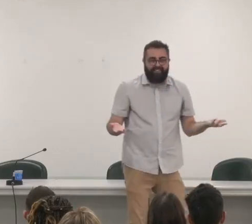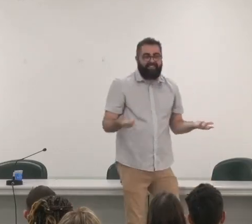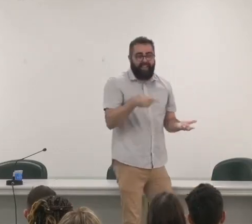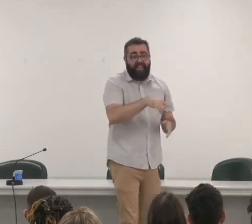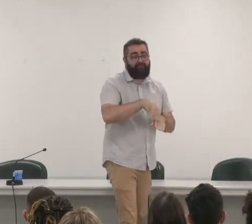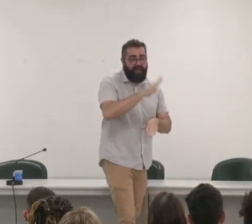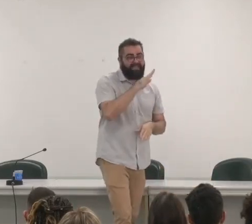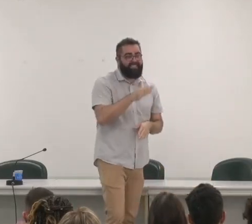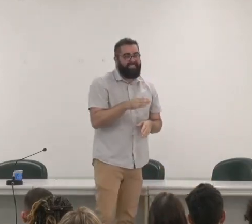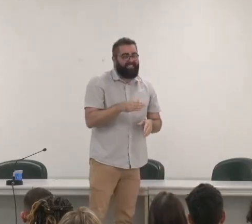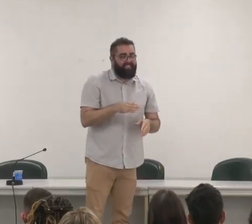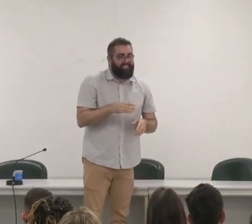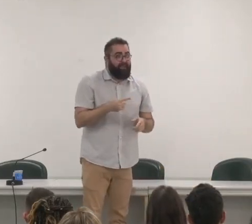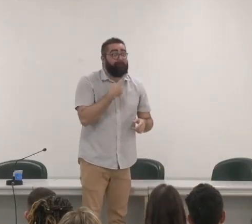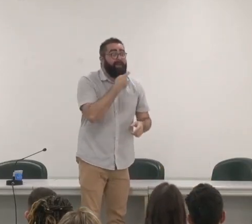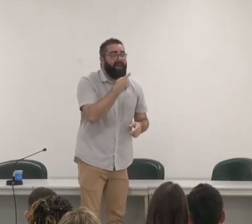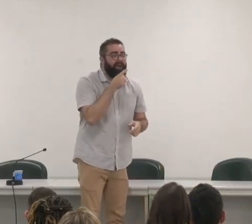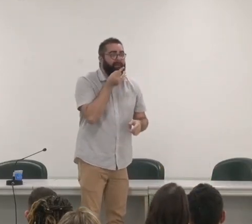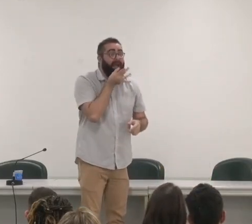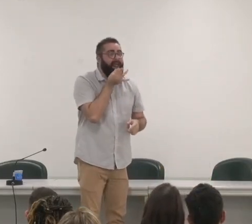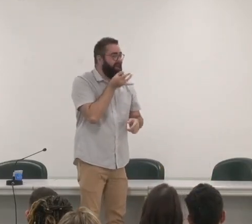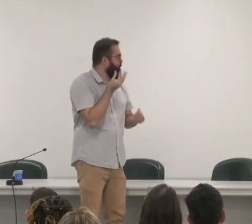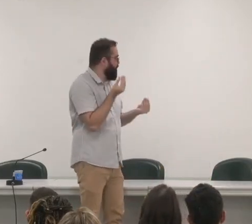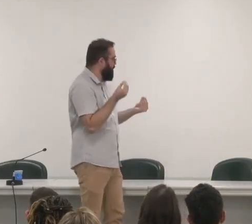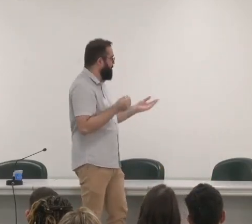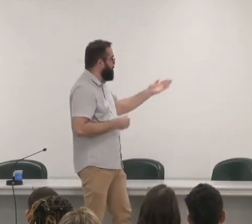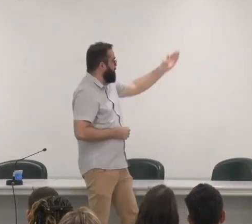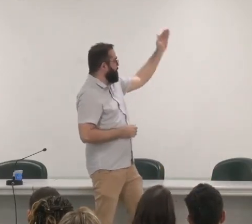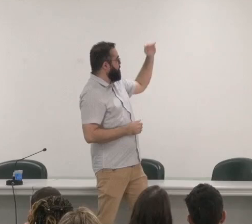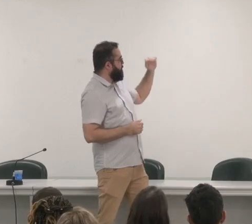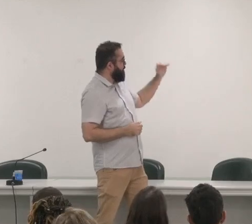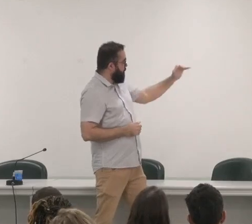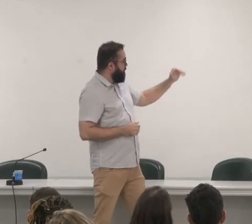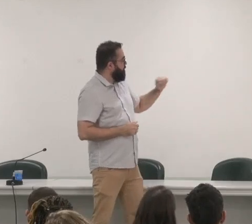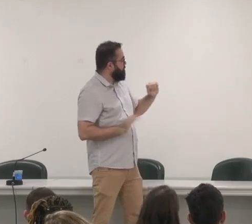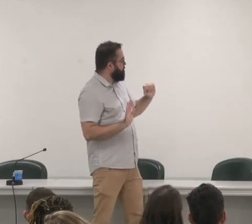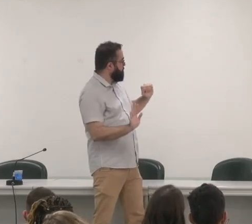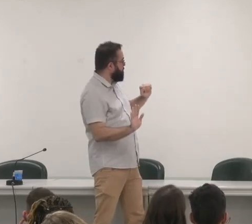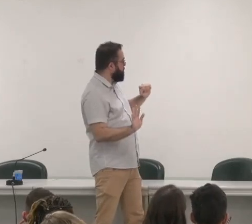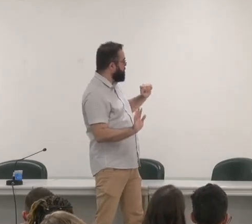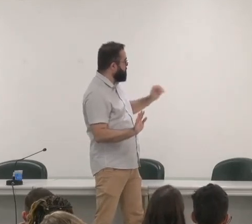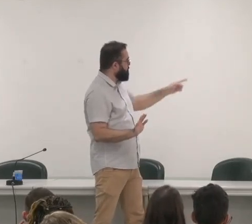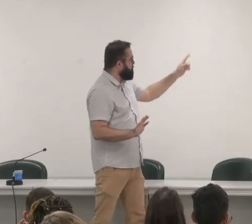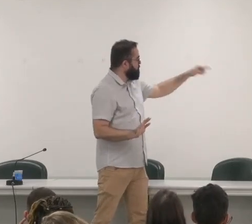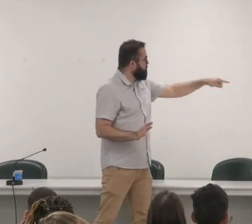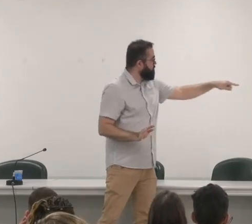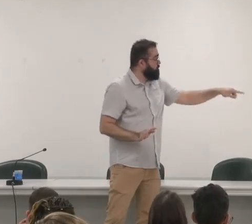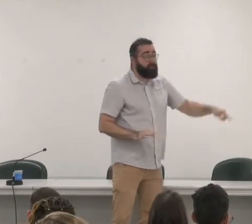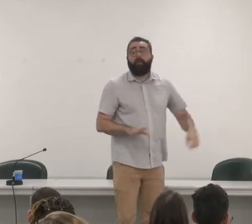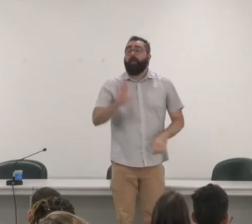pessoas ouvintes, mas o que ele fazia era através de alguma vocalização.